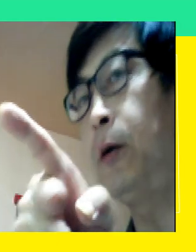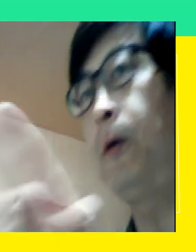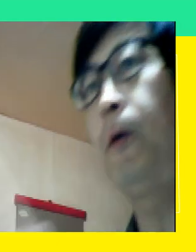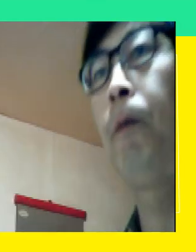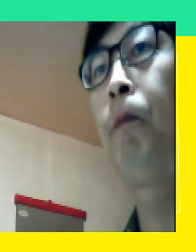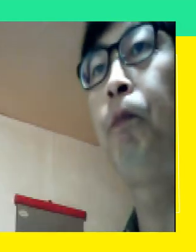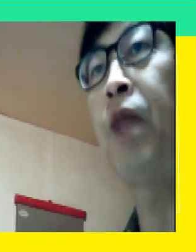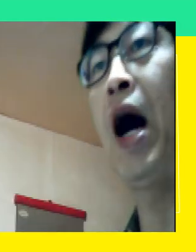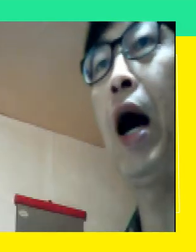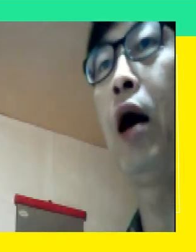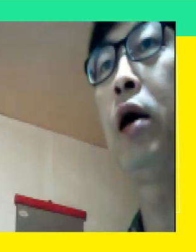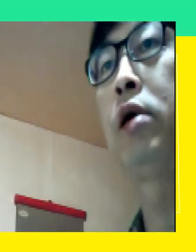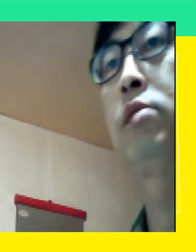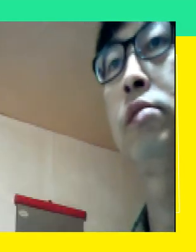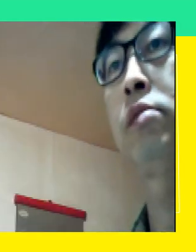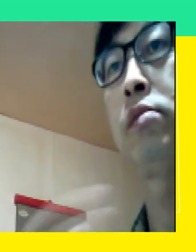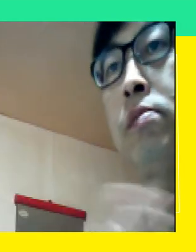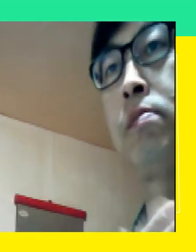나